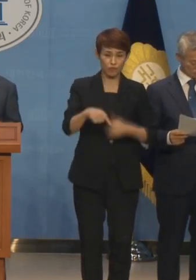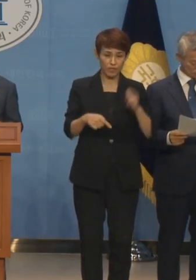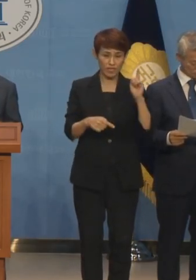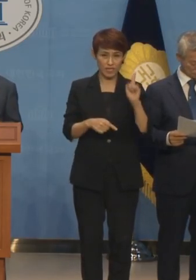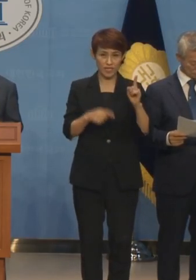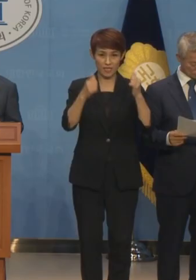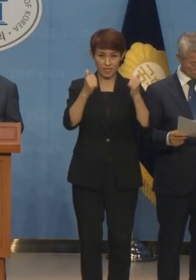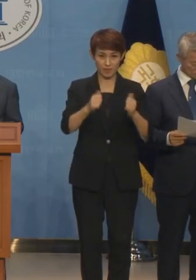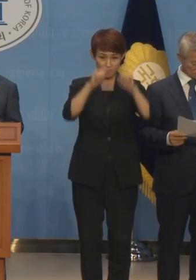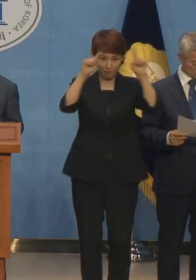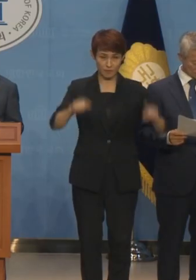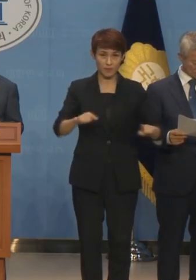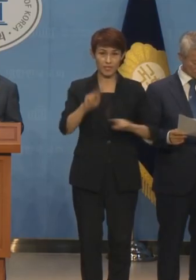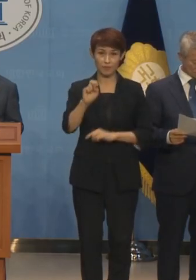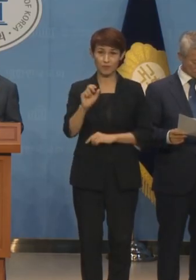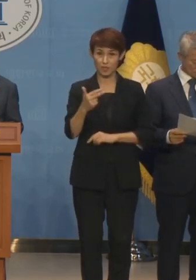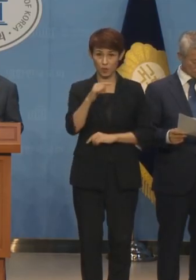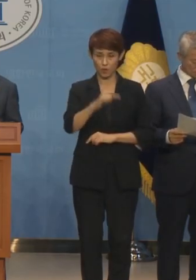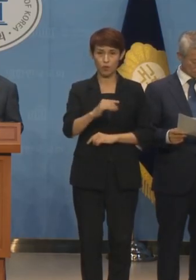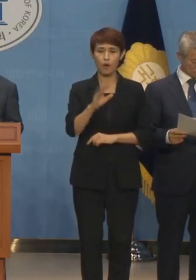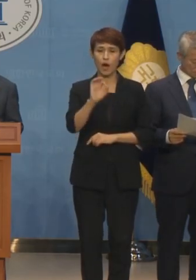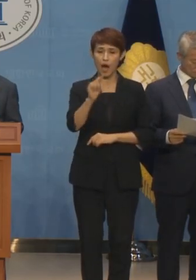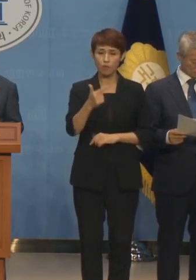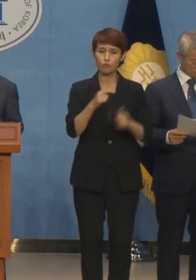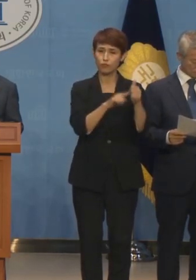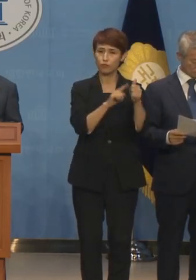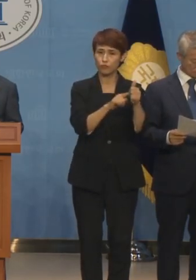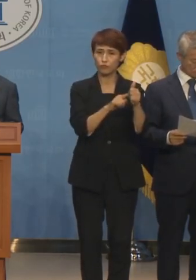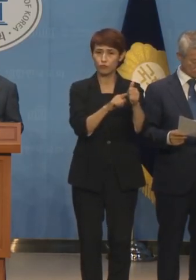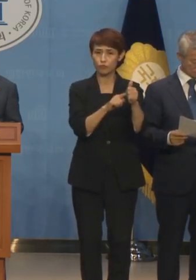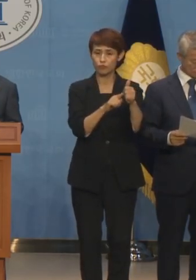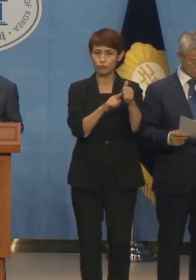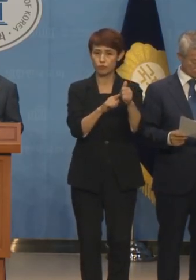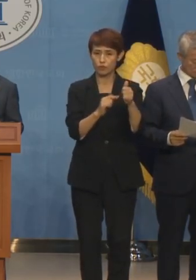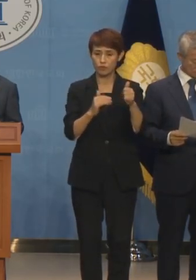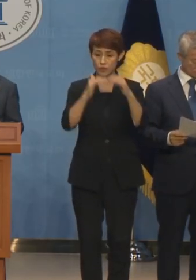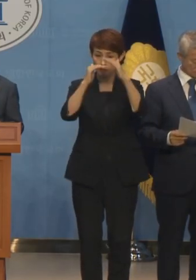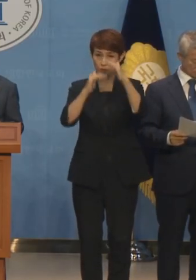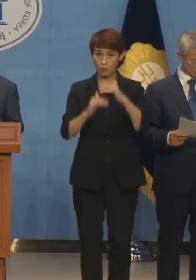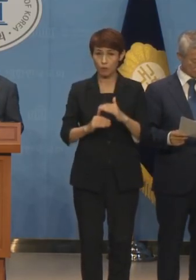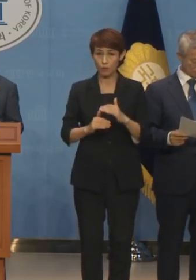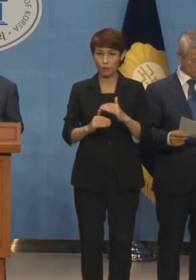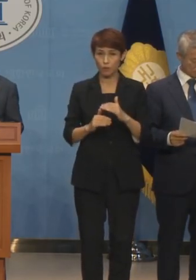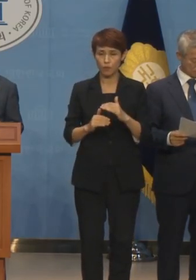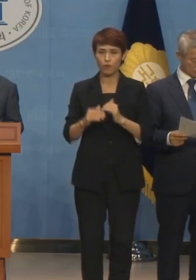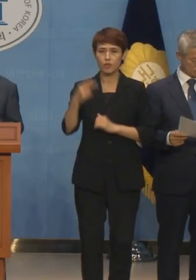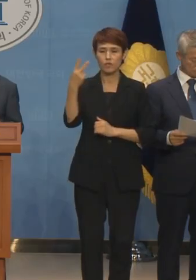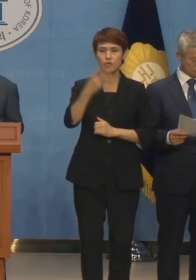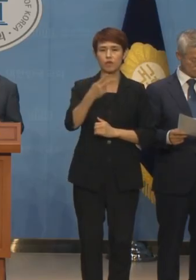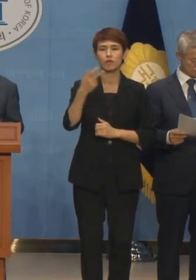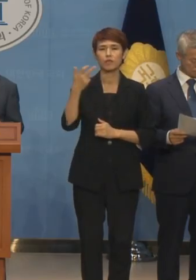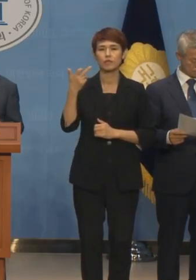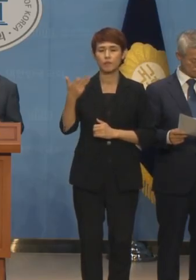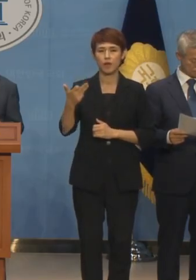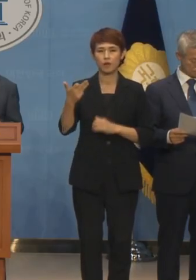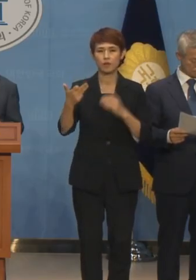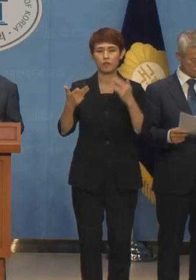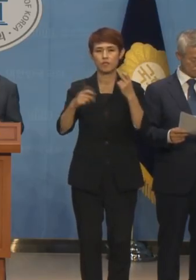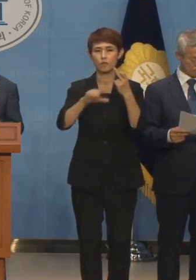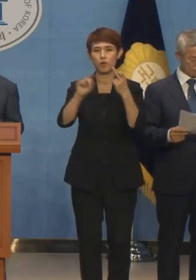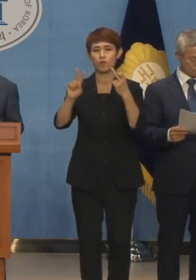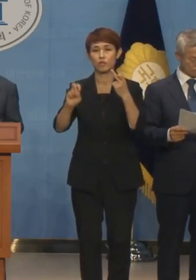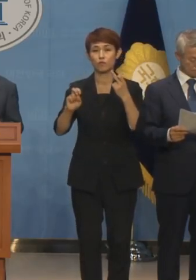27쪽을 보면 피고인 안보소에게는 아래와 같은 이유에서 2018년 12월